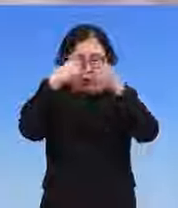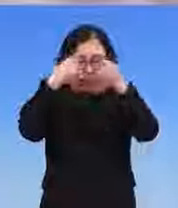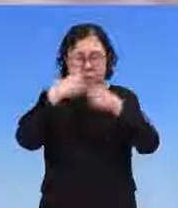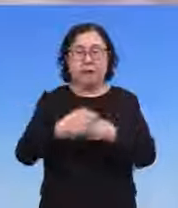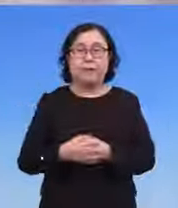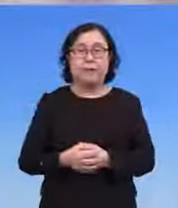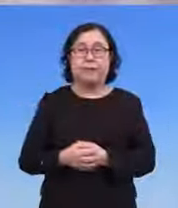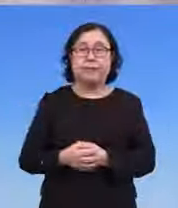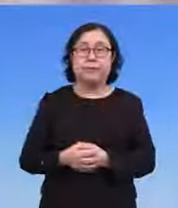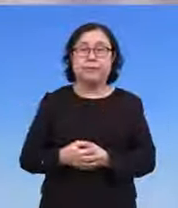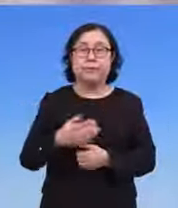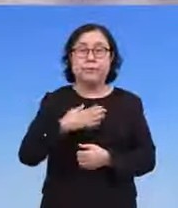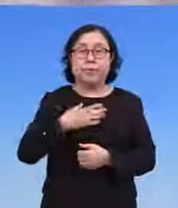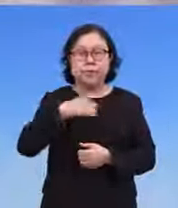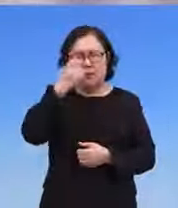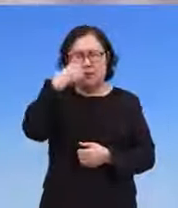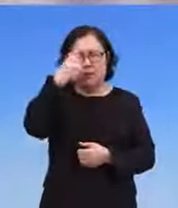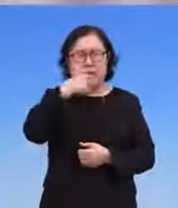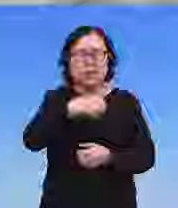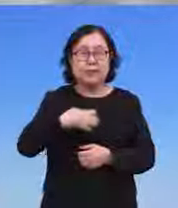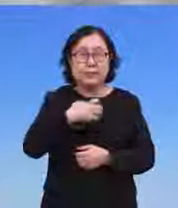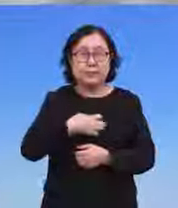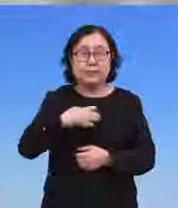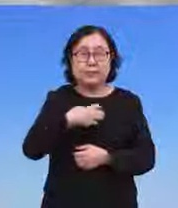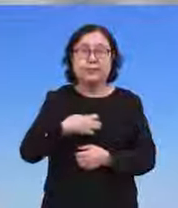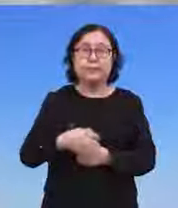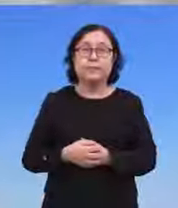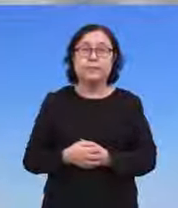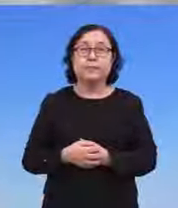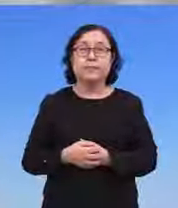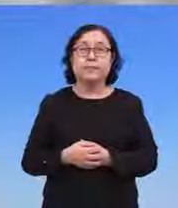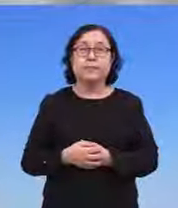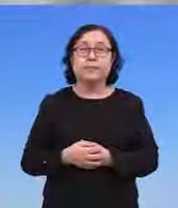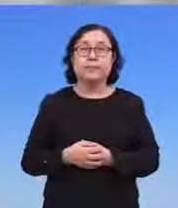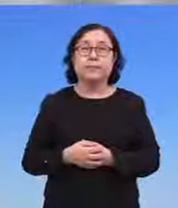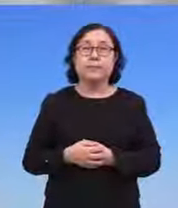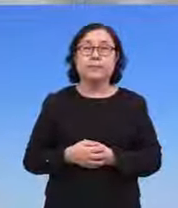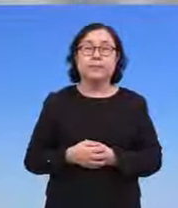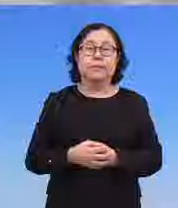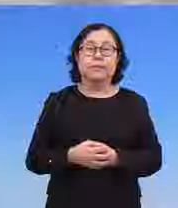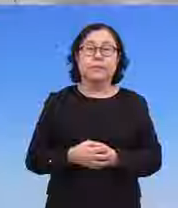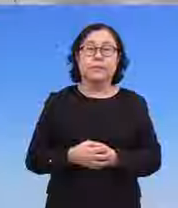많이 우셨대요. 그래서 저도 슬퍼요.